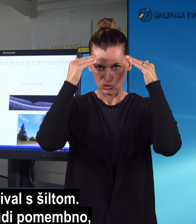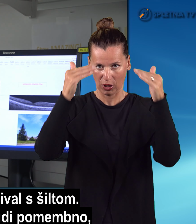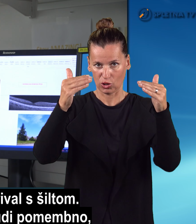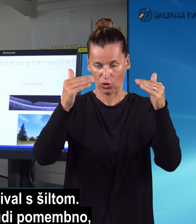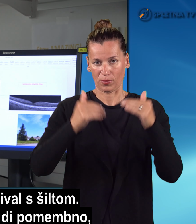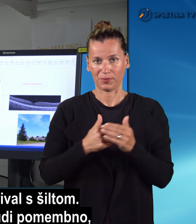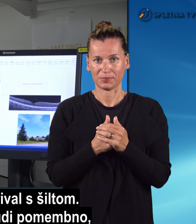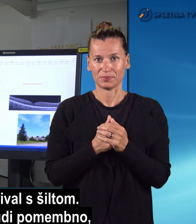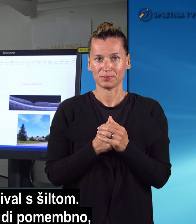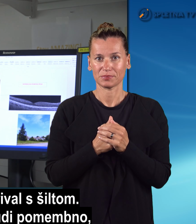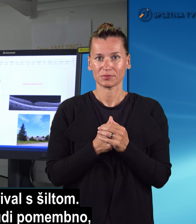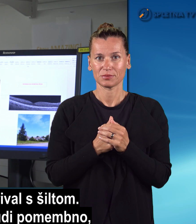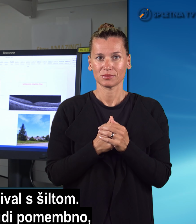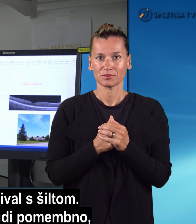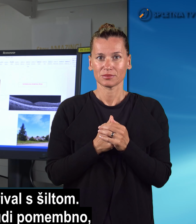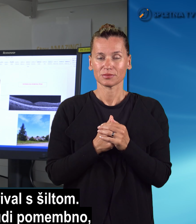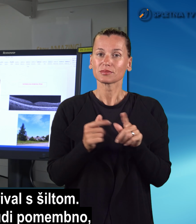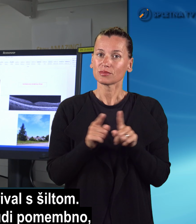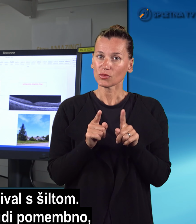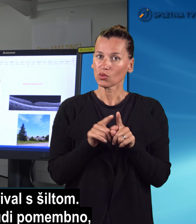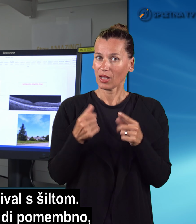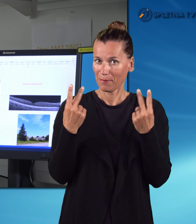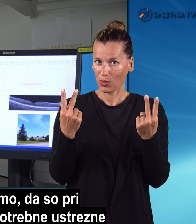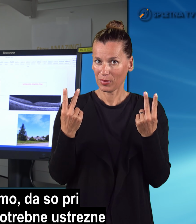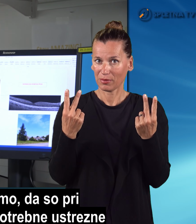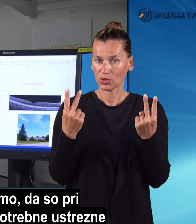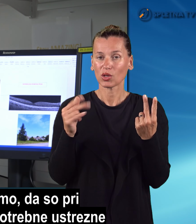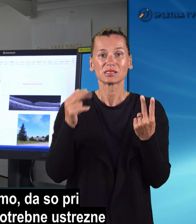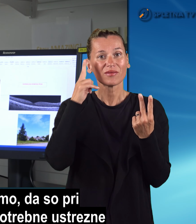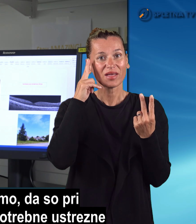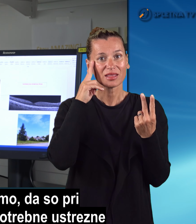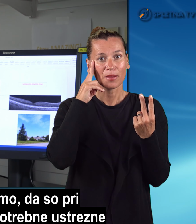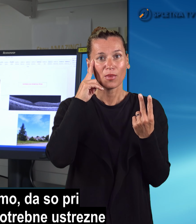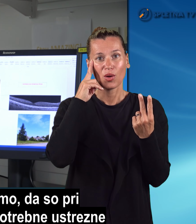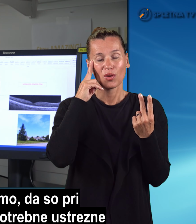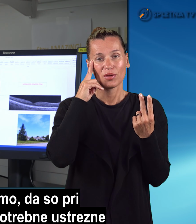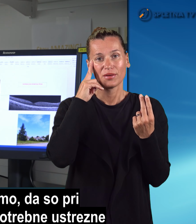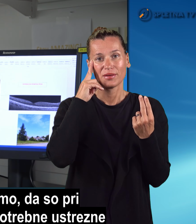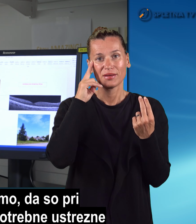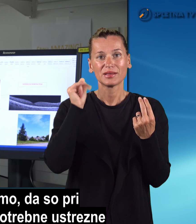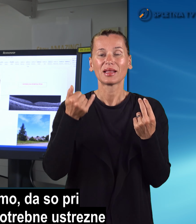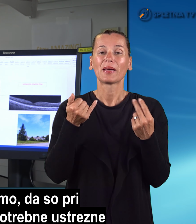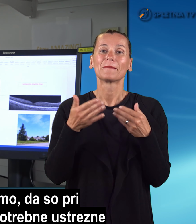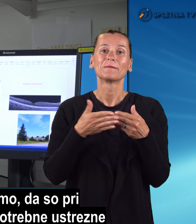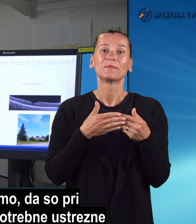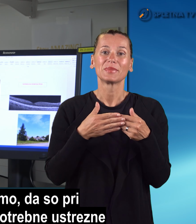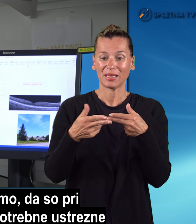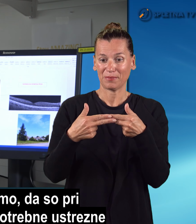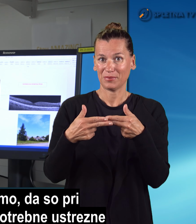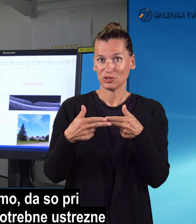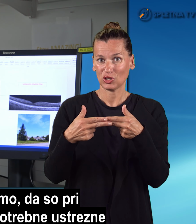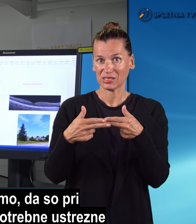šiltom. Poleg tega je tudi pomembno, da se zavedamo, da je pri bližinskem